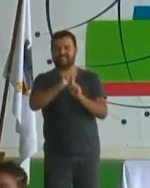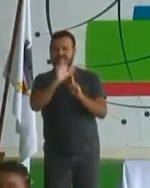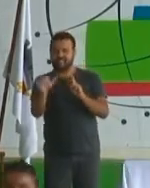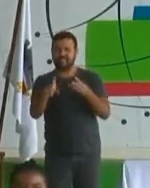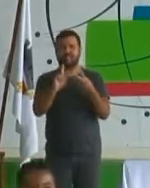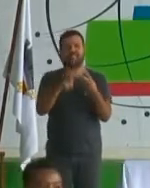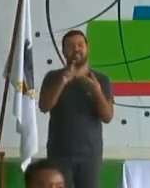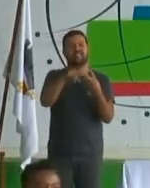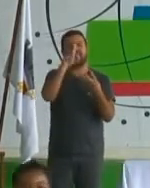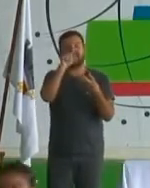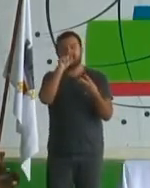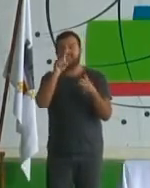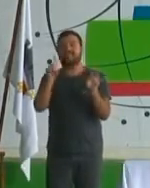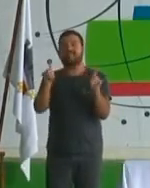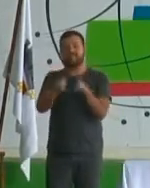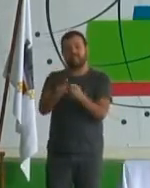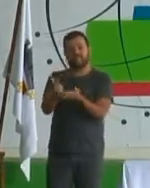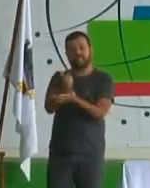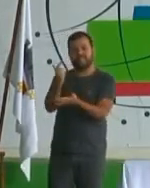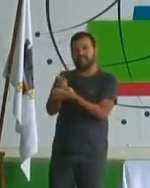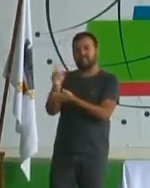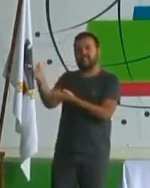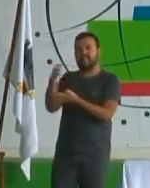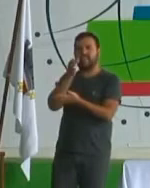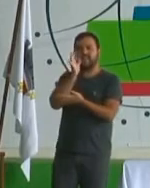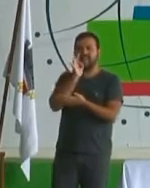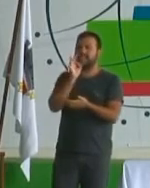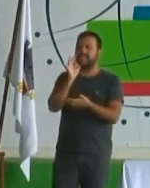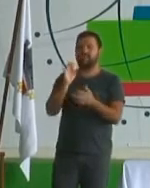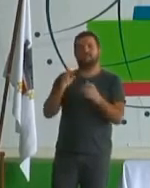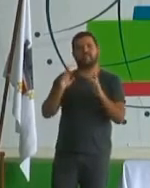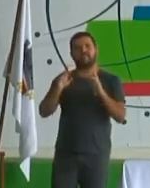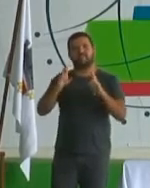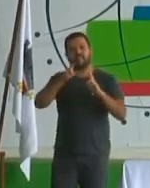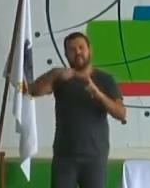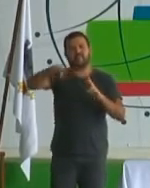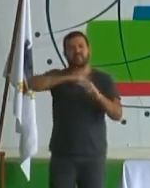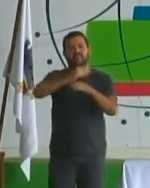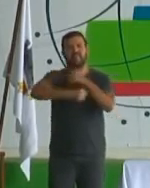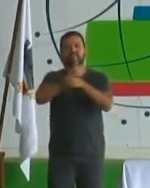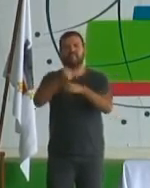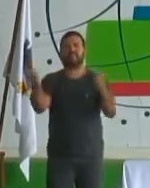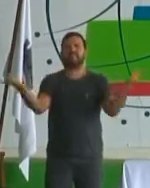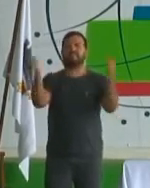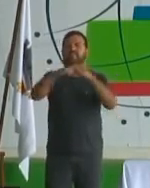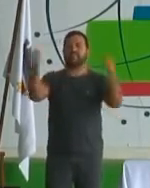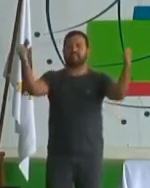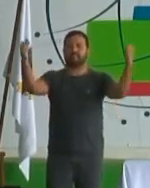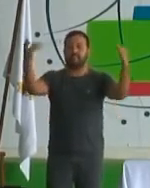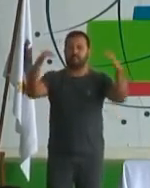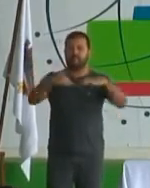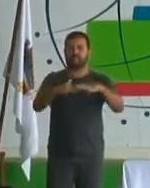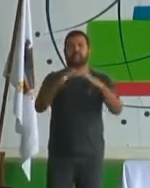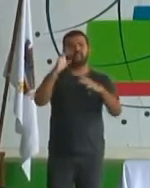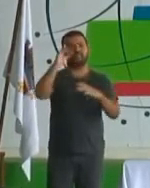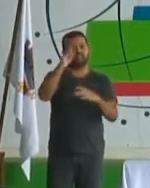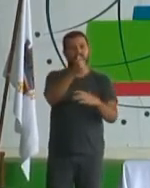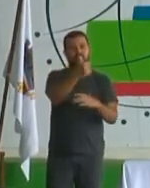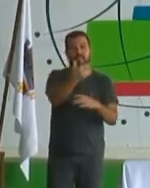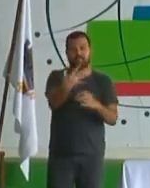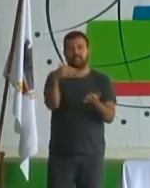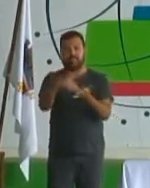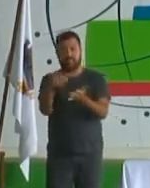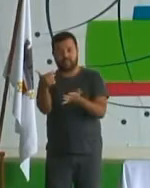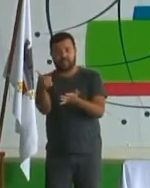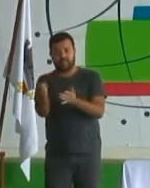Café Caramelo e Lopes Livros. Esperamos que todos vocês de volta no CESCONTEFOR, que acontecerá de 14 a